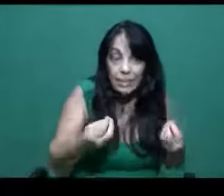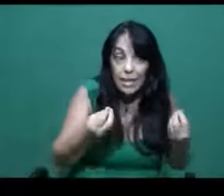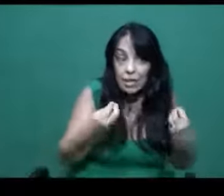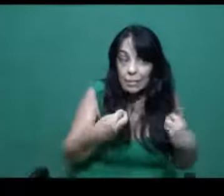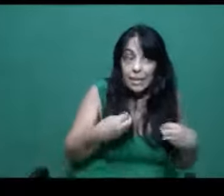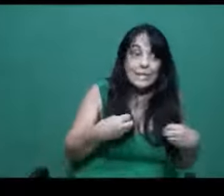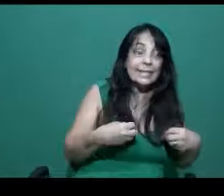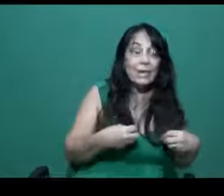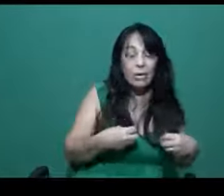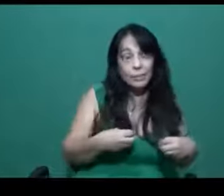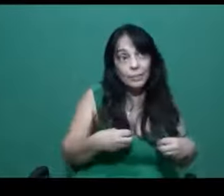minha expressão